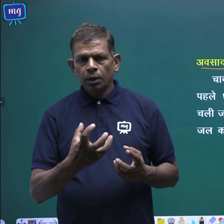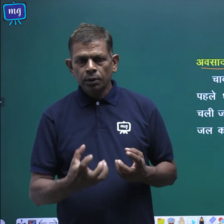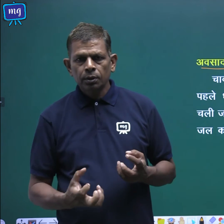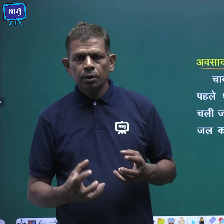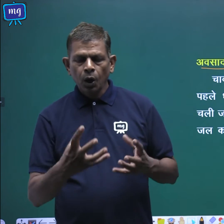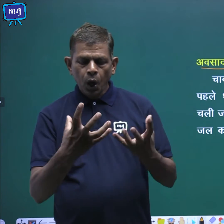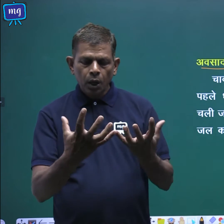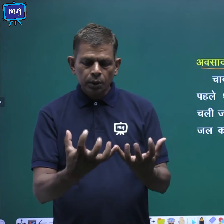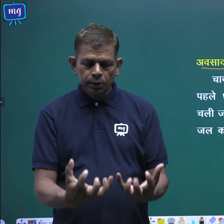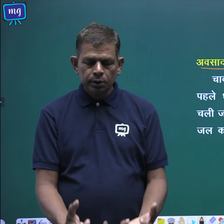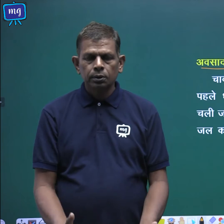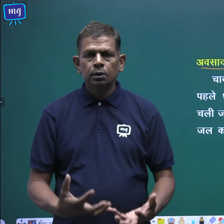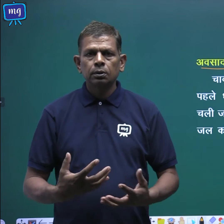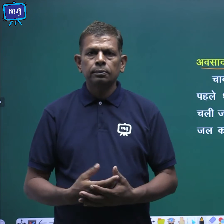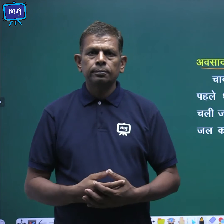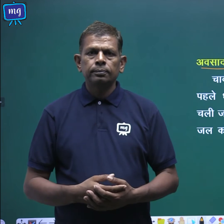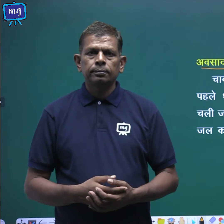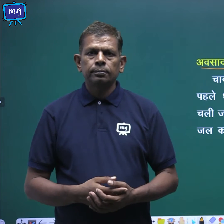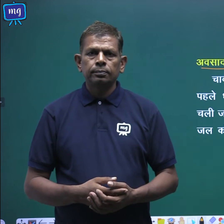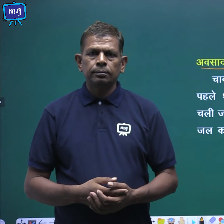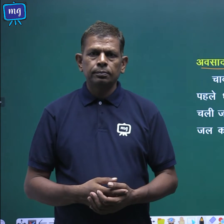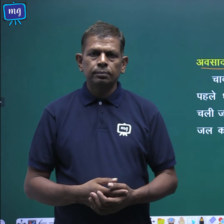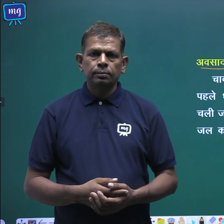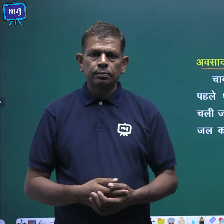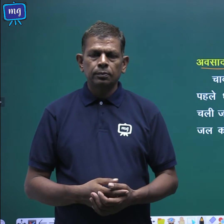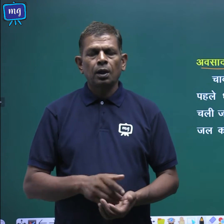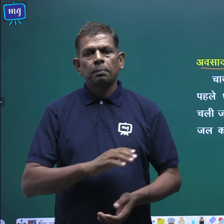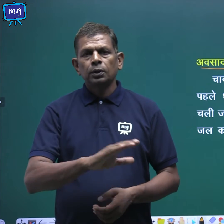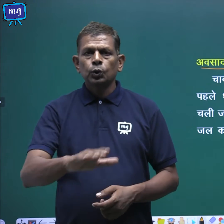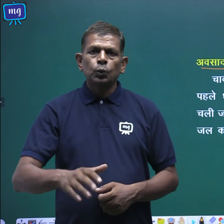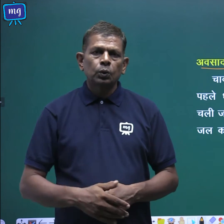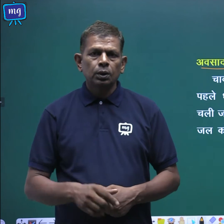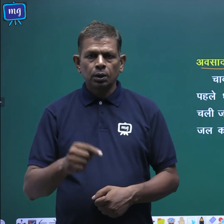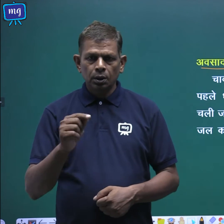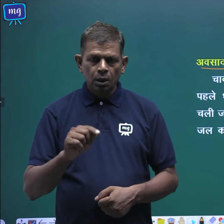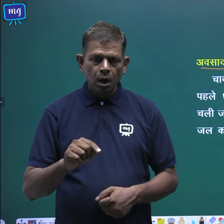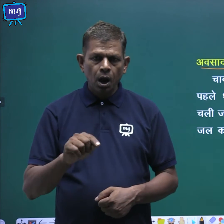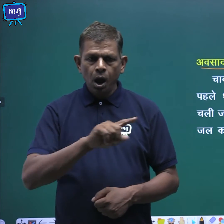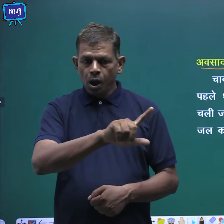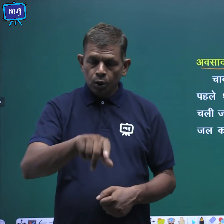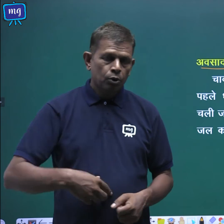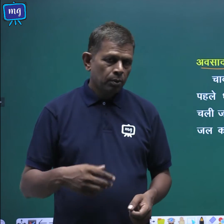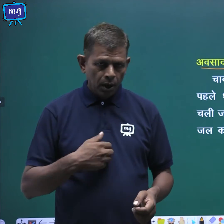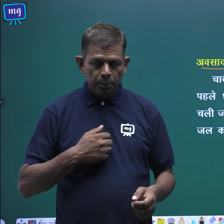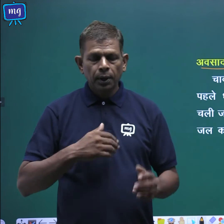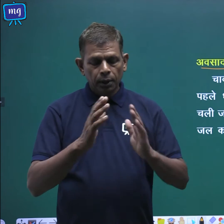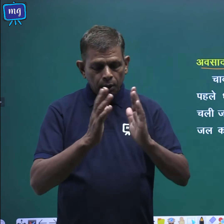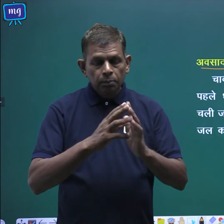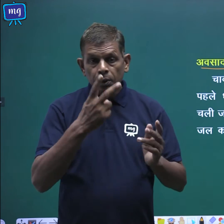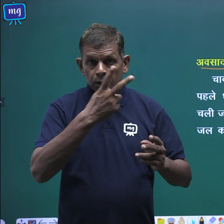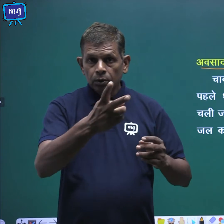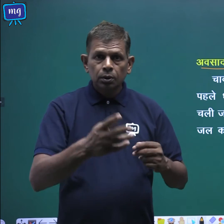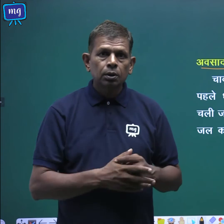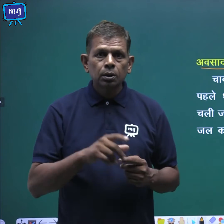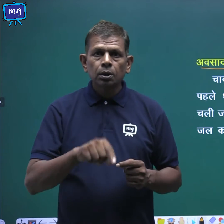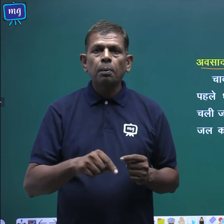तथा निस्यंदन। बच्चों, आप घर में देखते होंगे